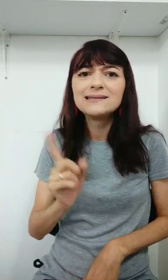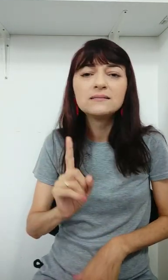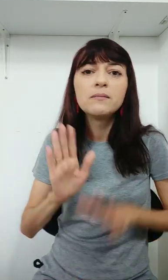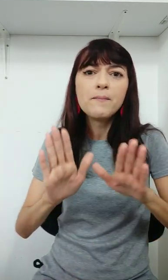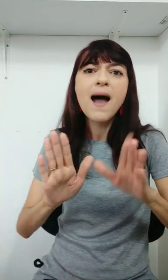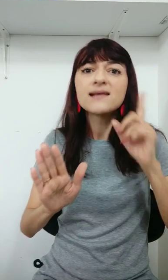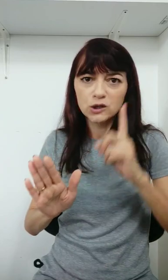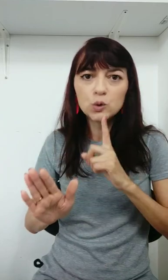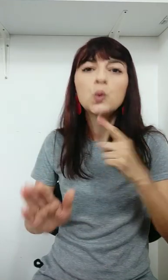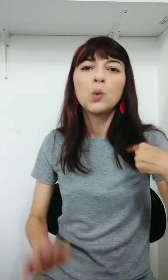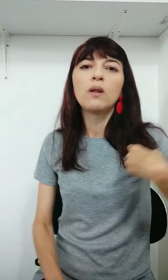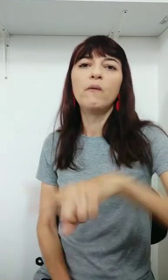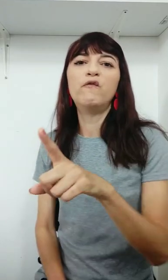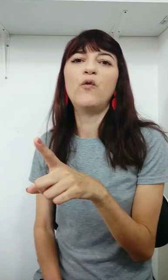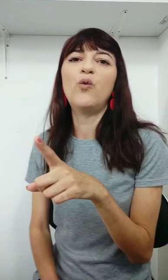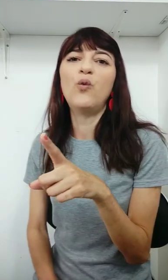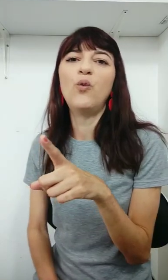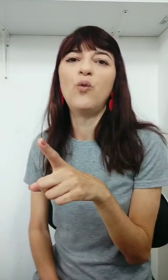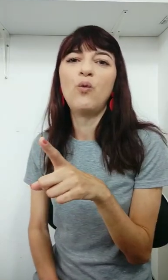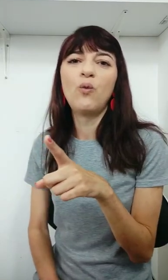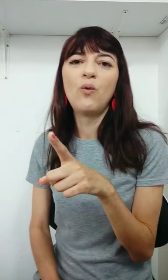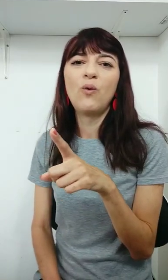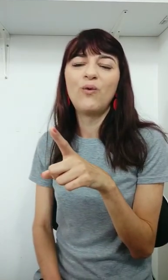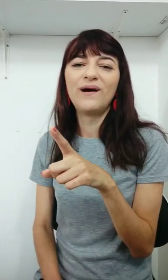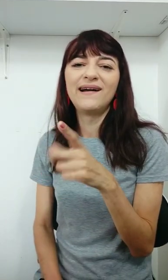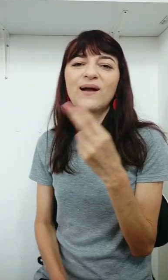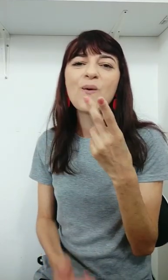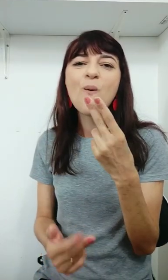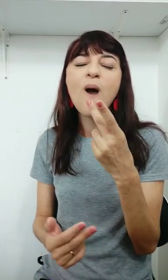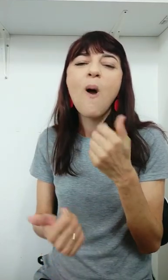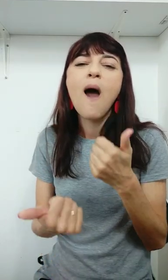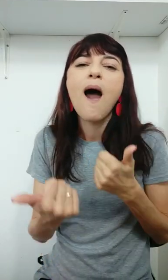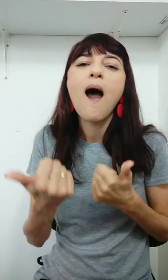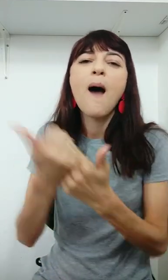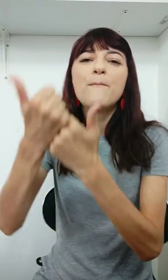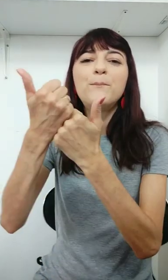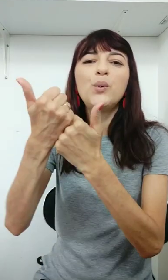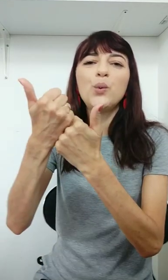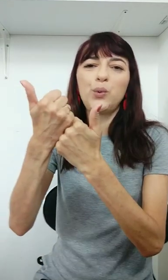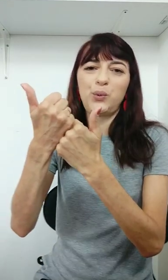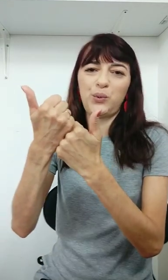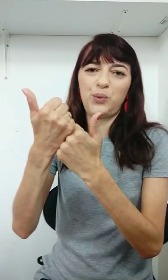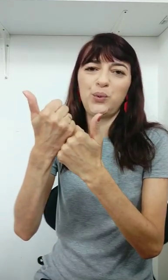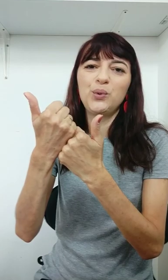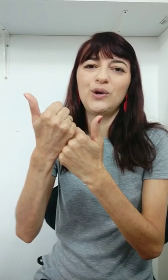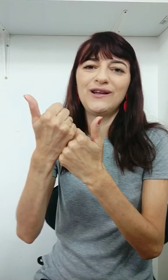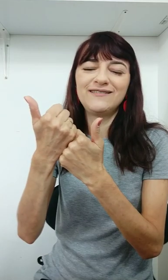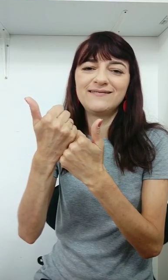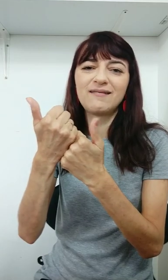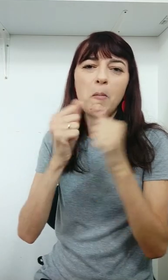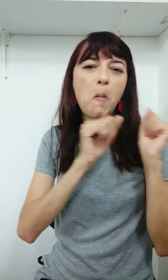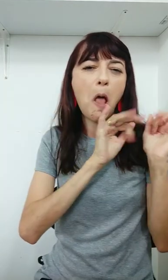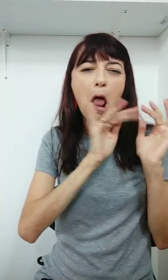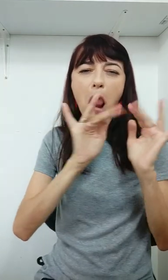sociedade, um surdo falece, a comunidade surda em peso vai lá, né, apoiar aquela família, aqueles